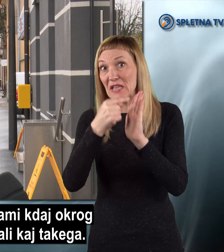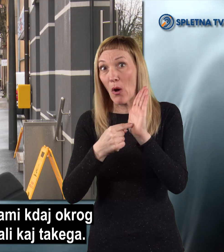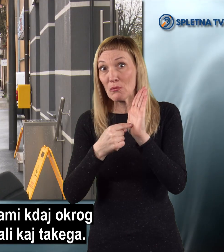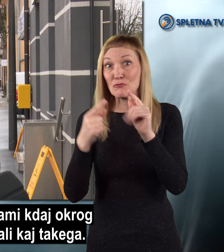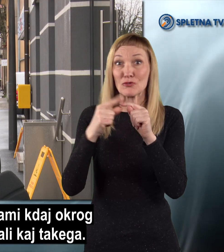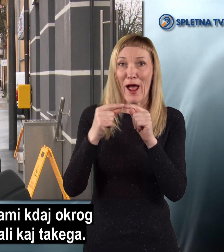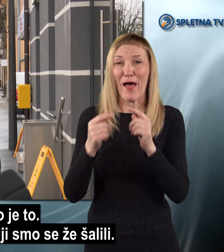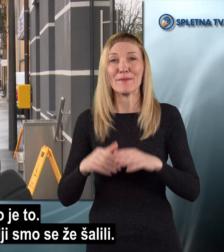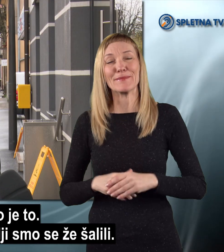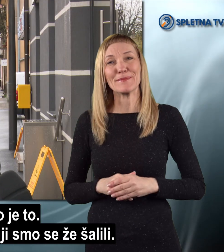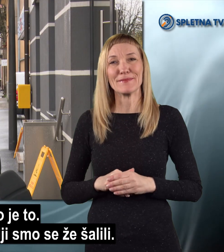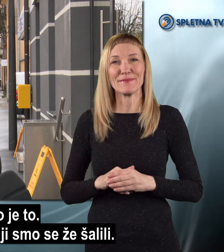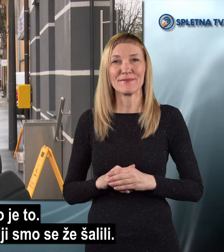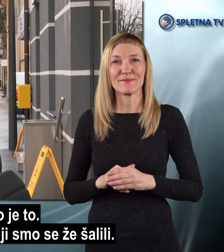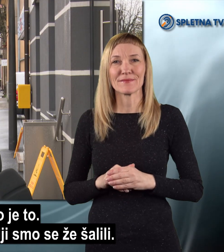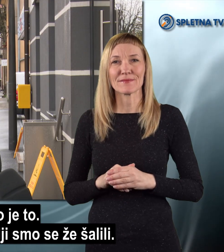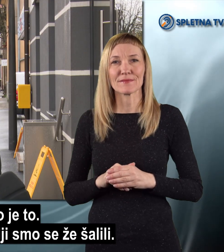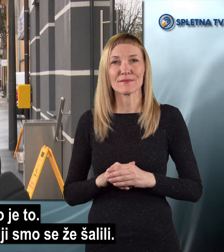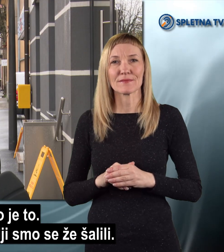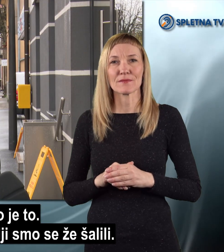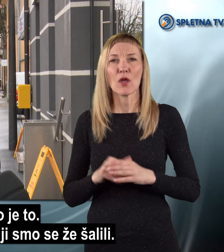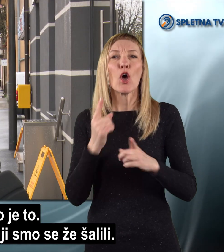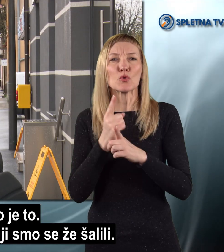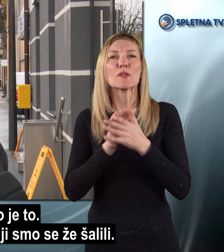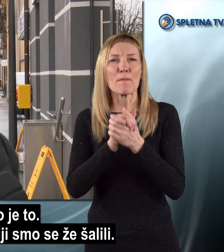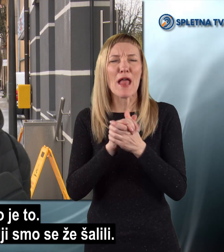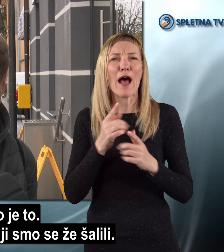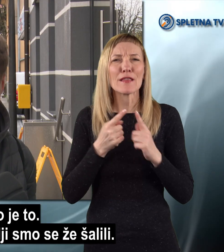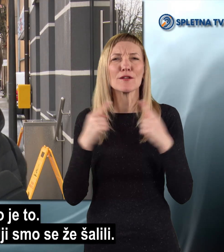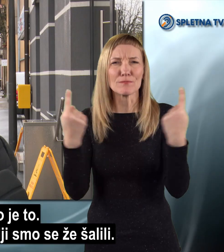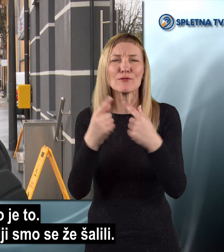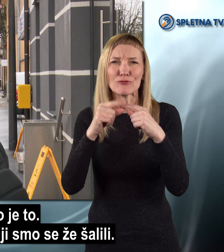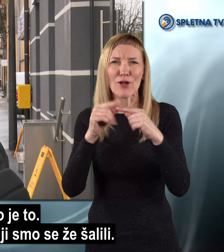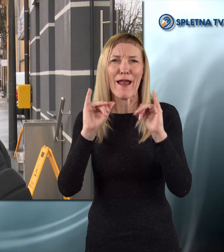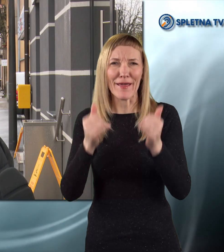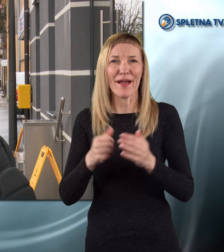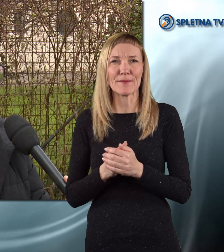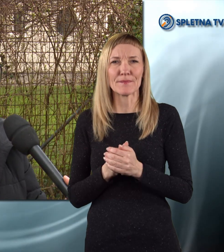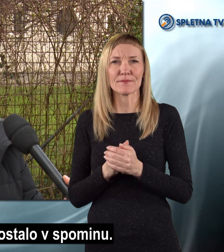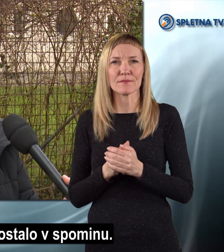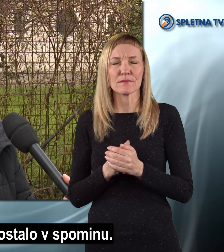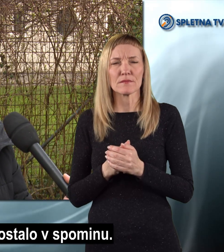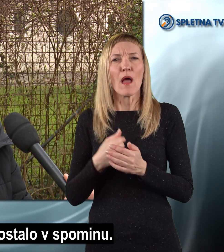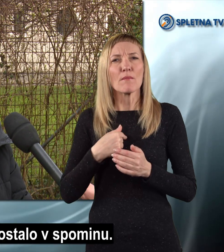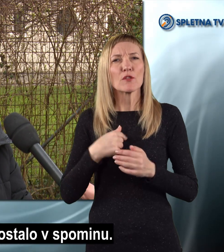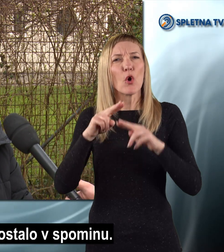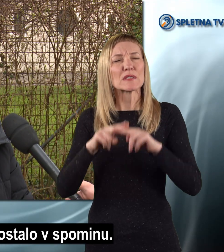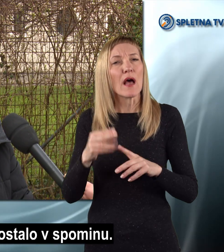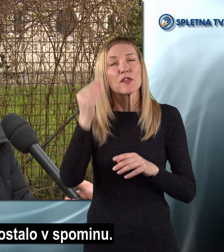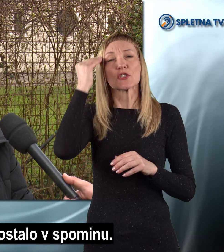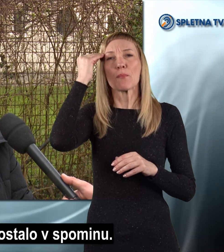pa kaj takega. Tako da to je to. S prijatelji še kaj? Ja, tudi s prijatelji smo se tudi že šalili. Nič ostalo v